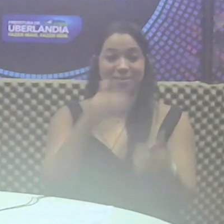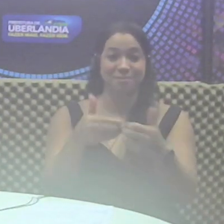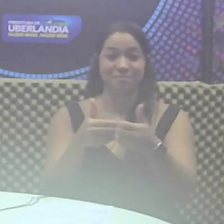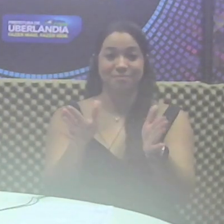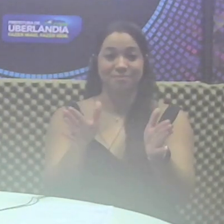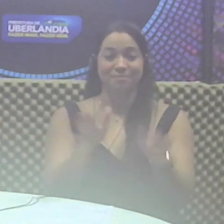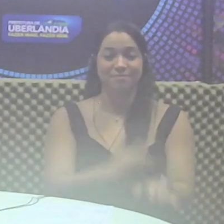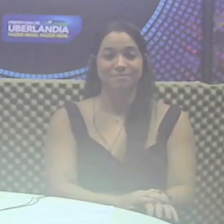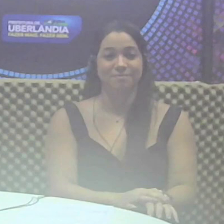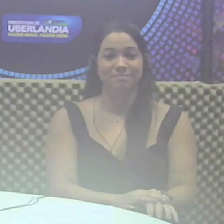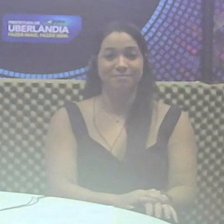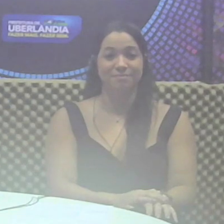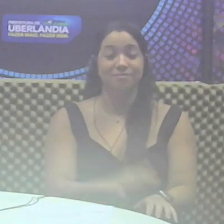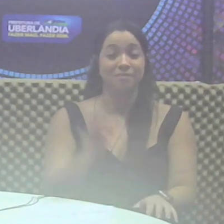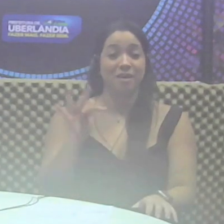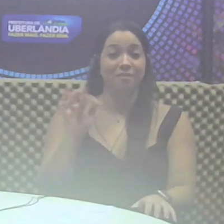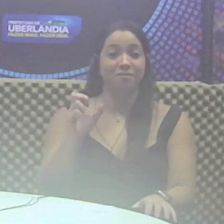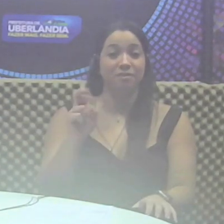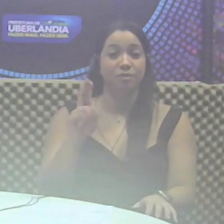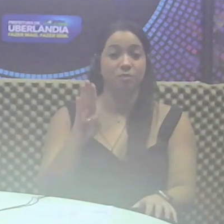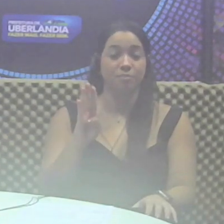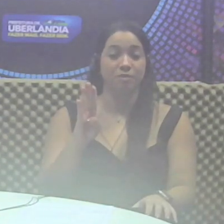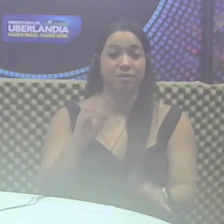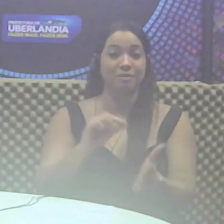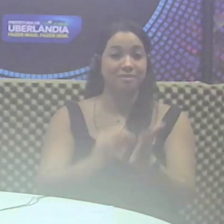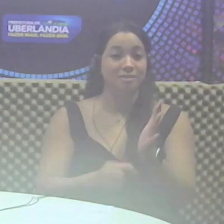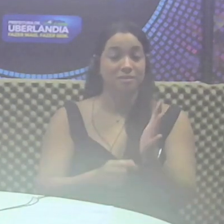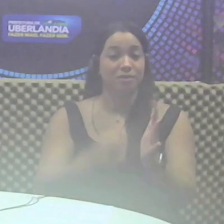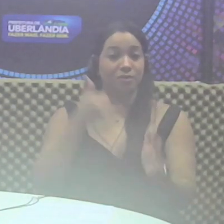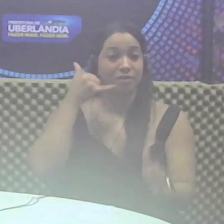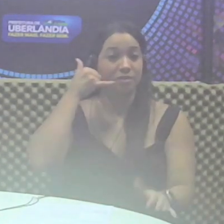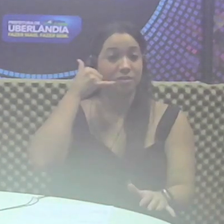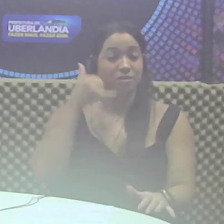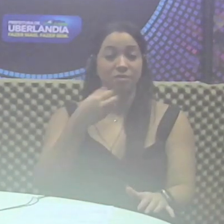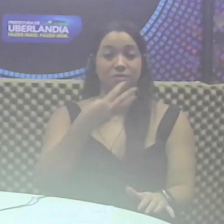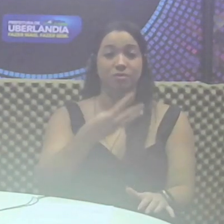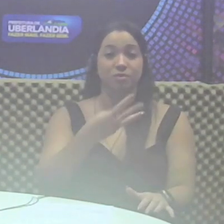abertas. Pela FERUB, as inscrições são feitas pelo telefone